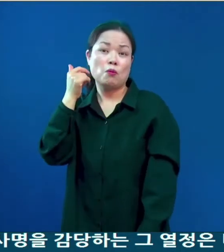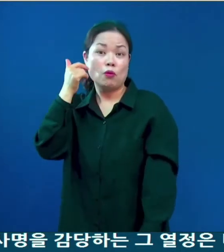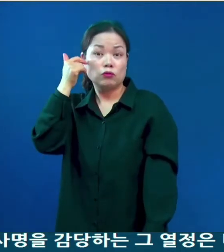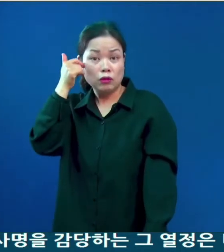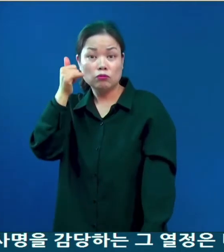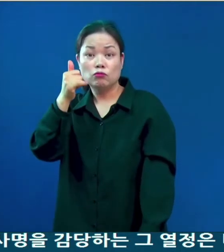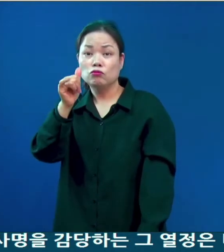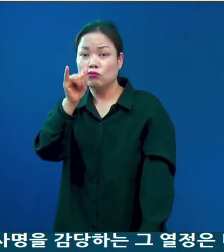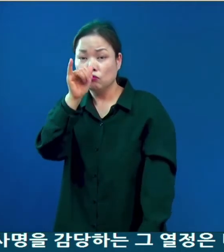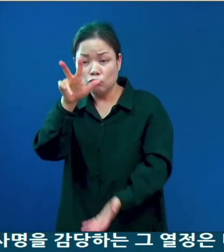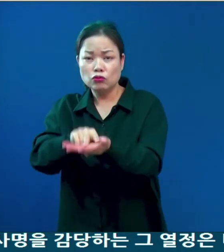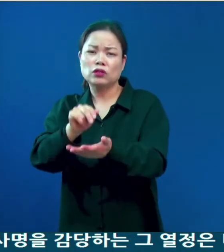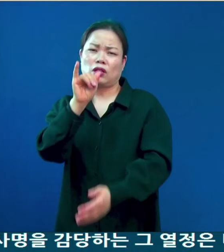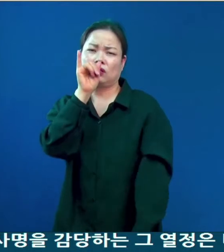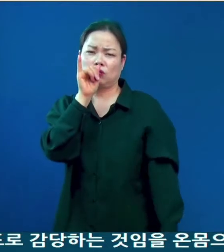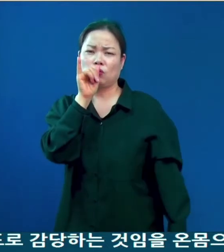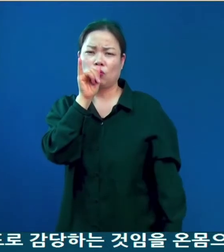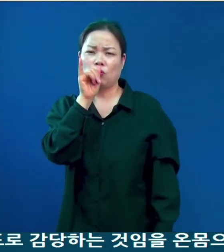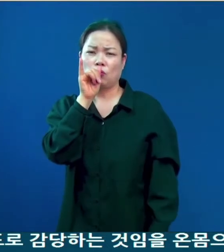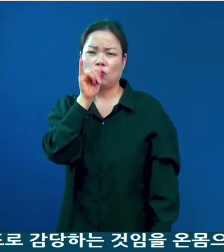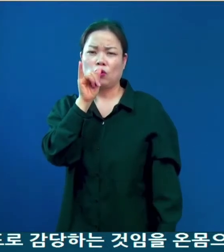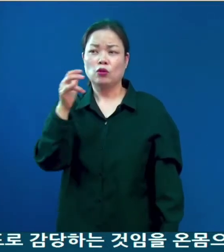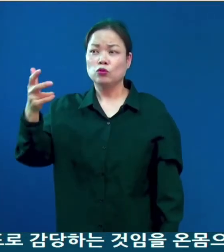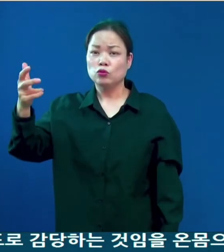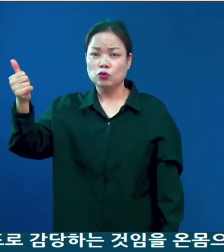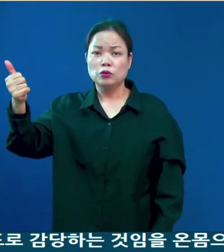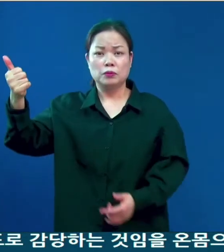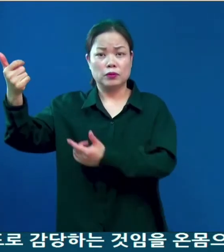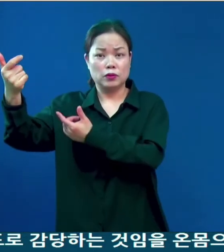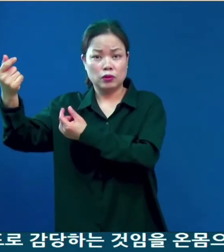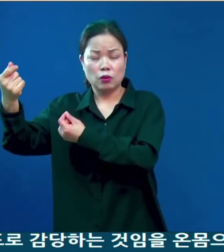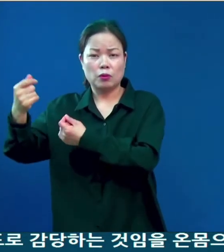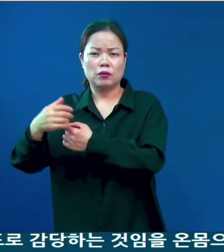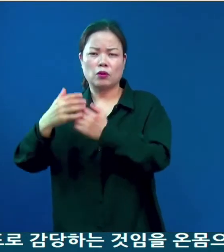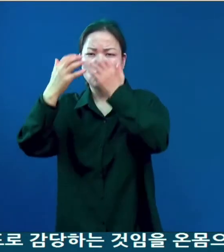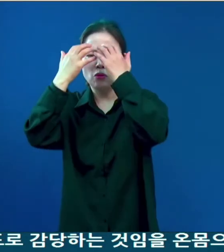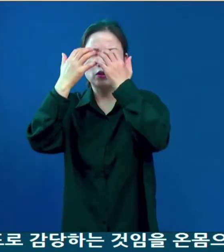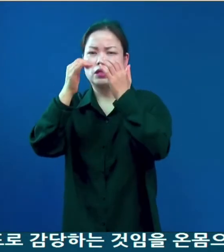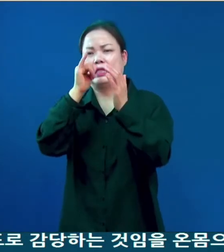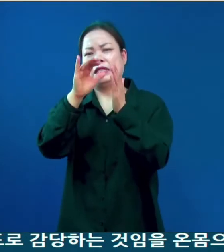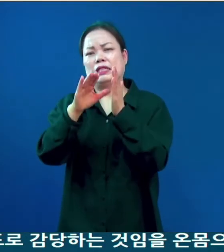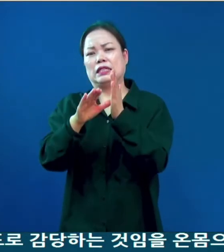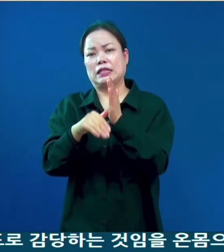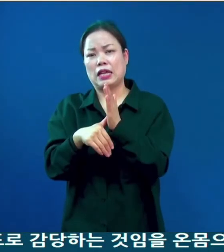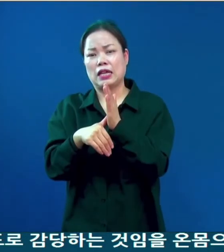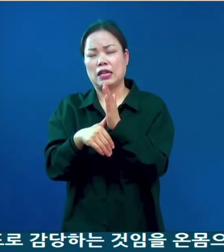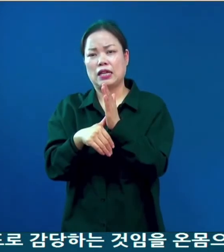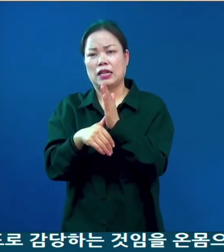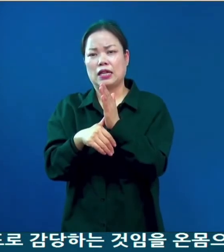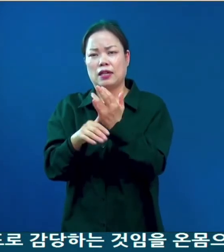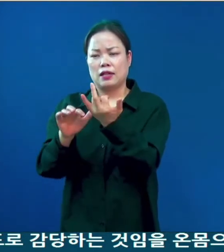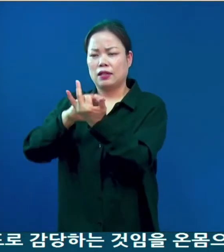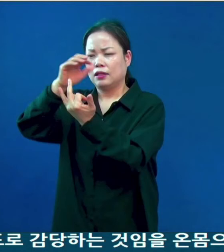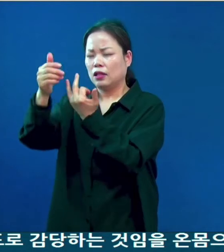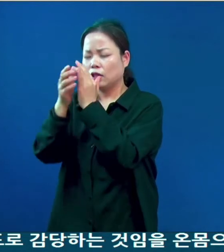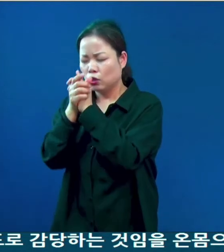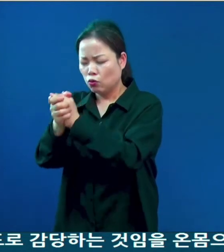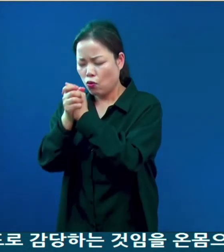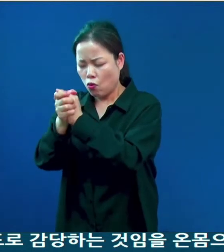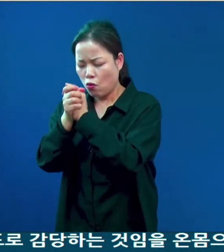있고 다 있는데, 이런 주님처럼 이렇게 고난이 왔을 때 이 겟세마네 기도로 달려나가는